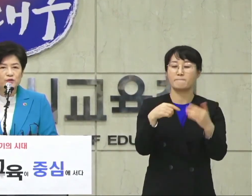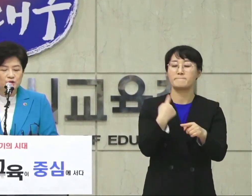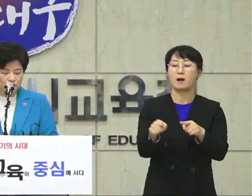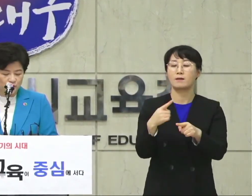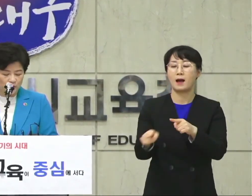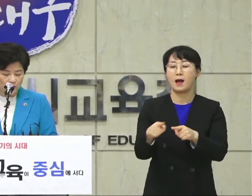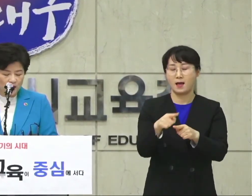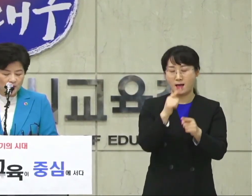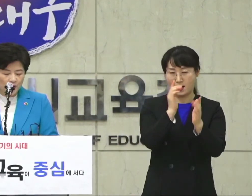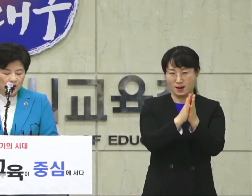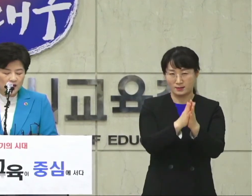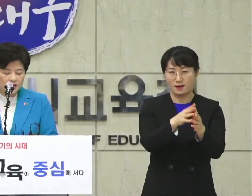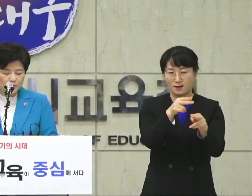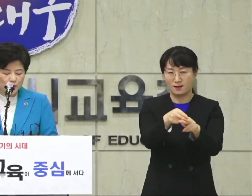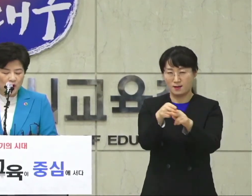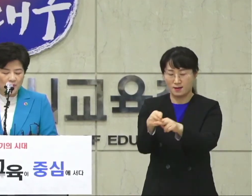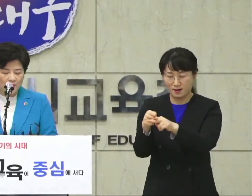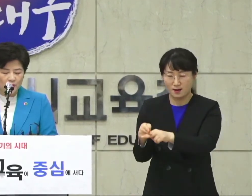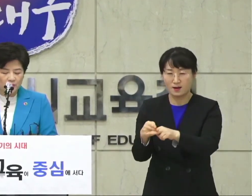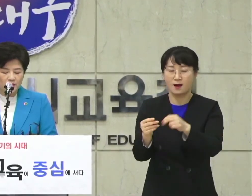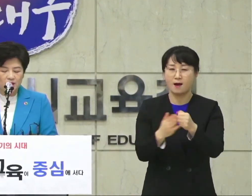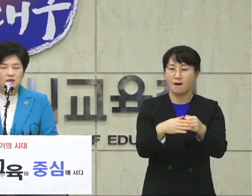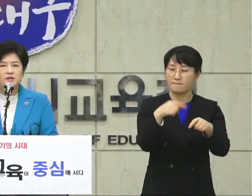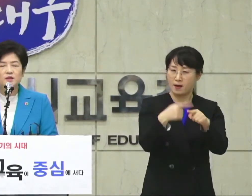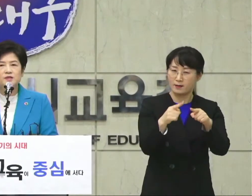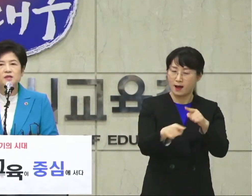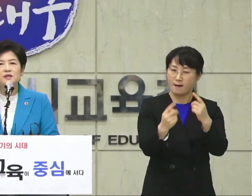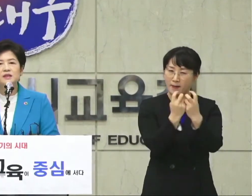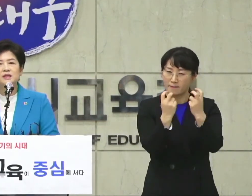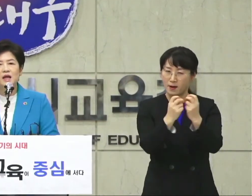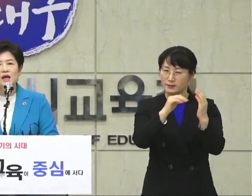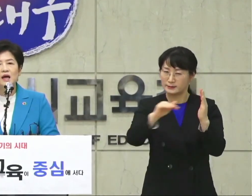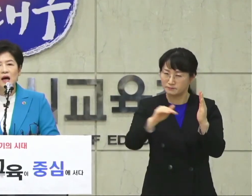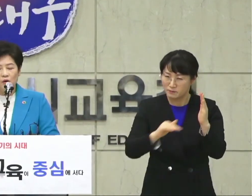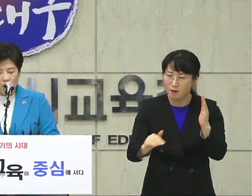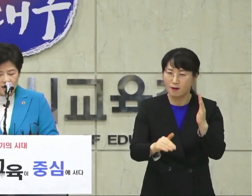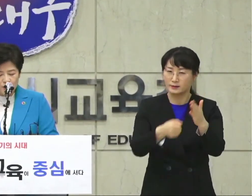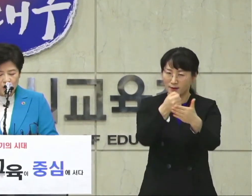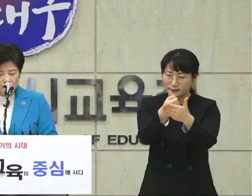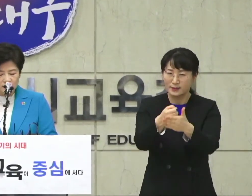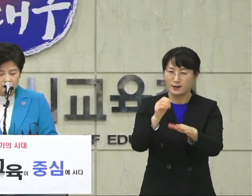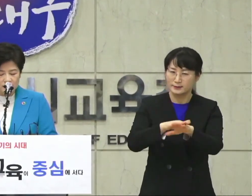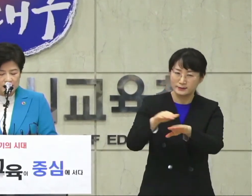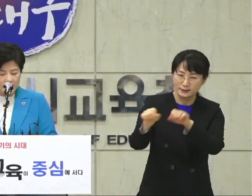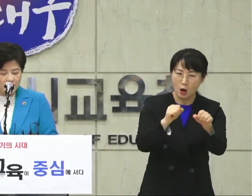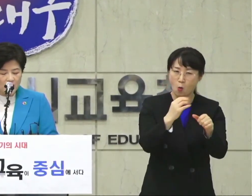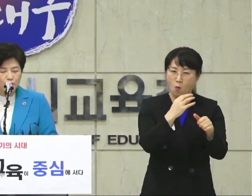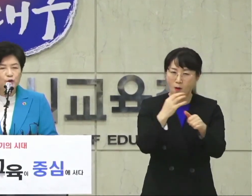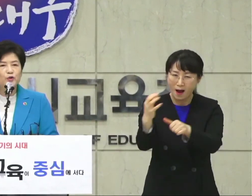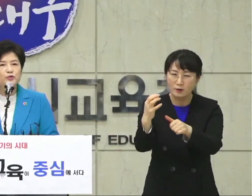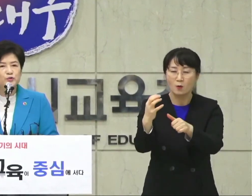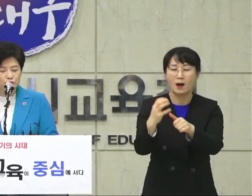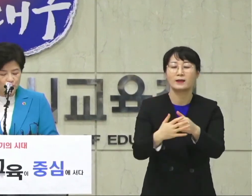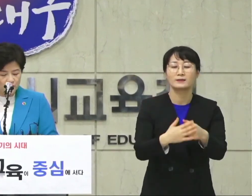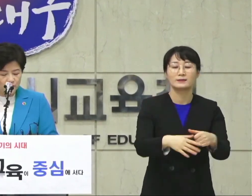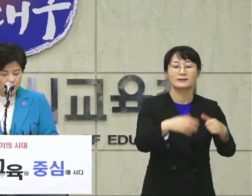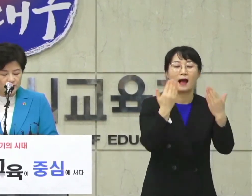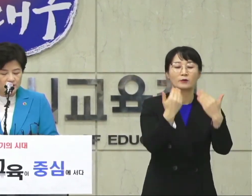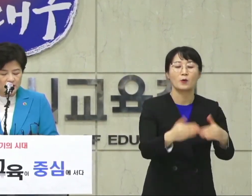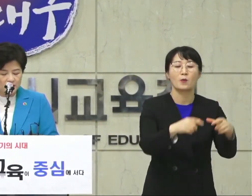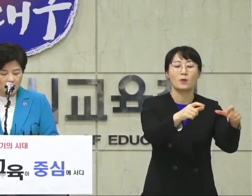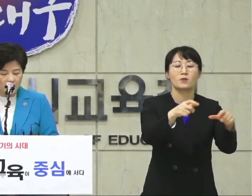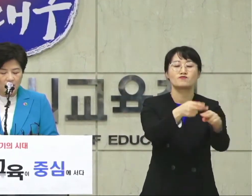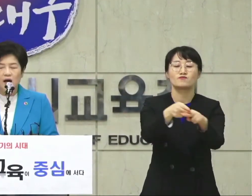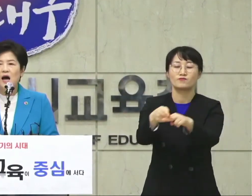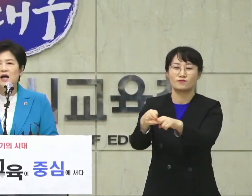학교가 자율적으로 평가 지표와 방법을 설정, 실행, 완료하는 단일학교